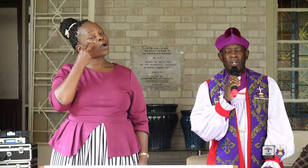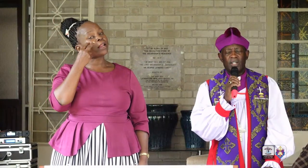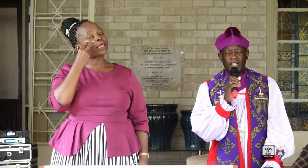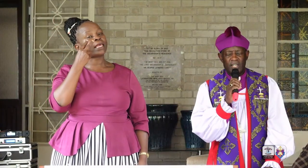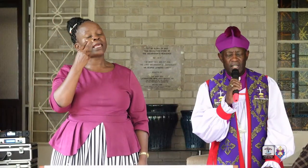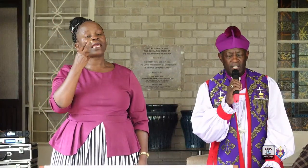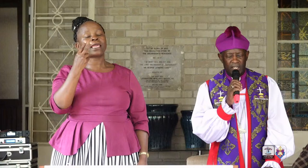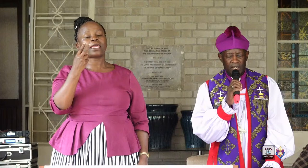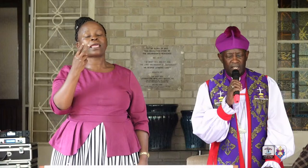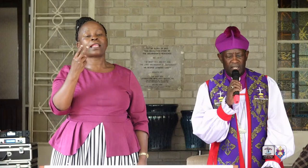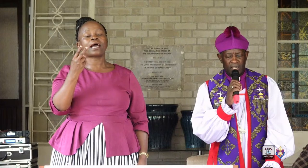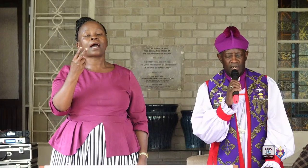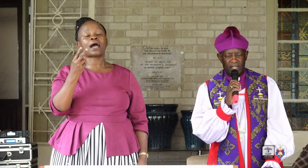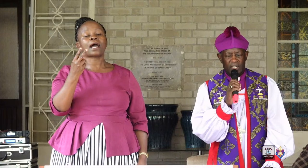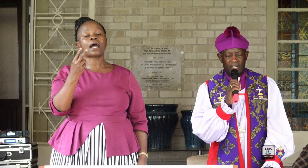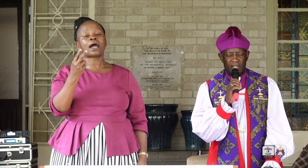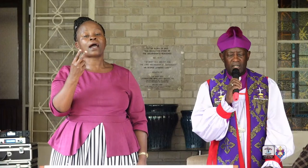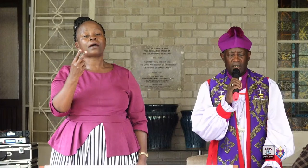oli